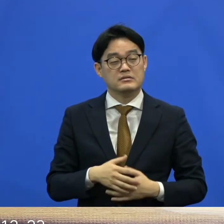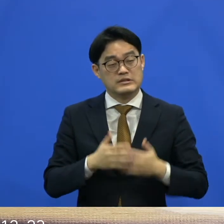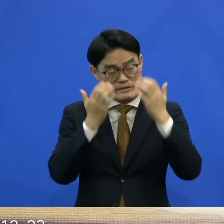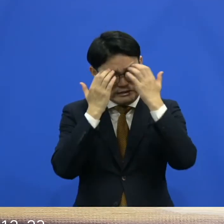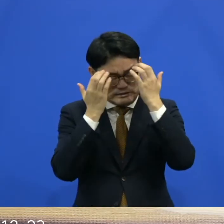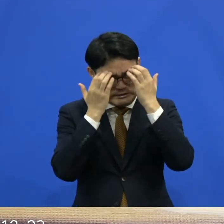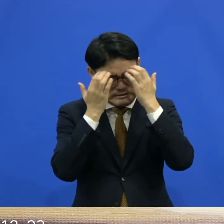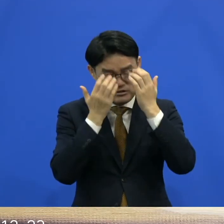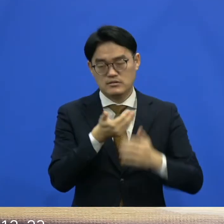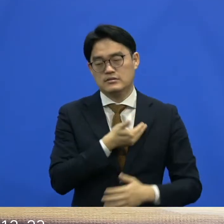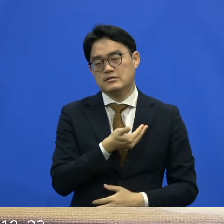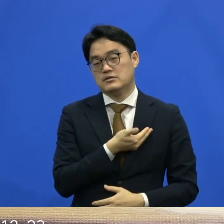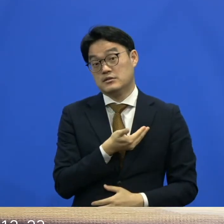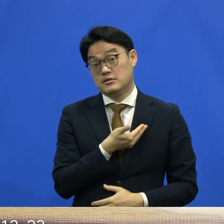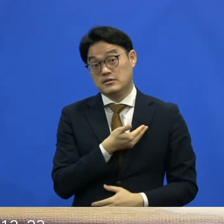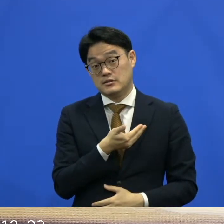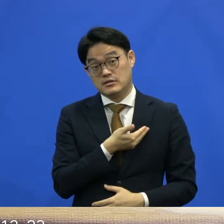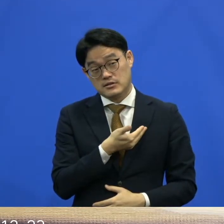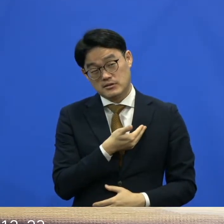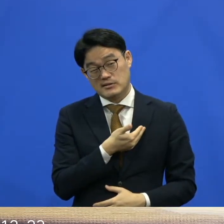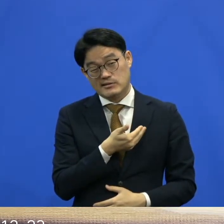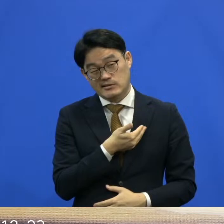견뎌내는 거예요.